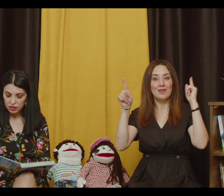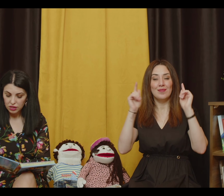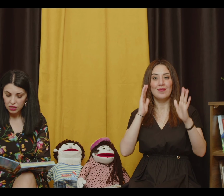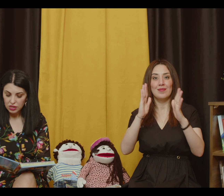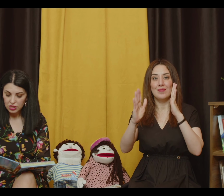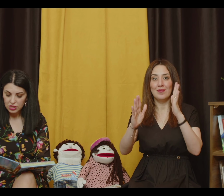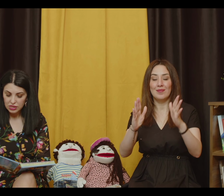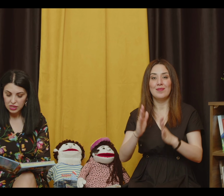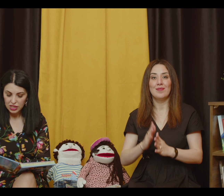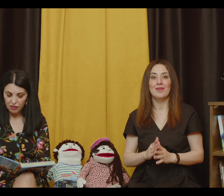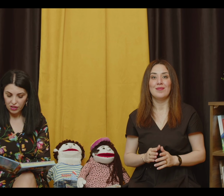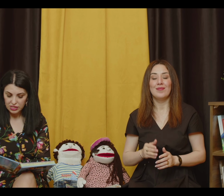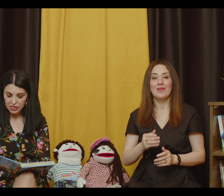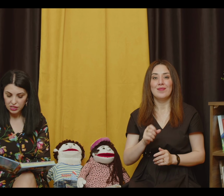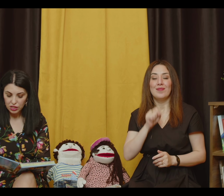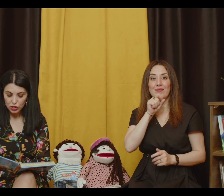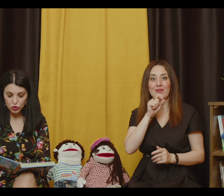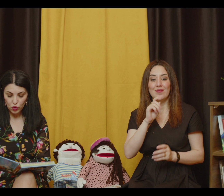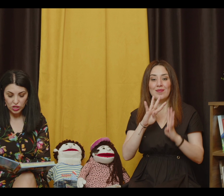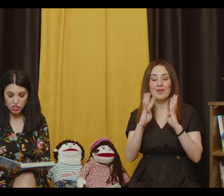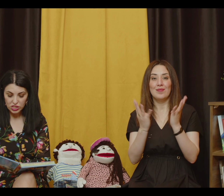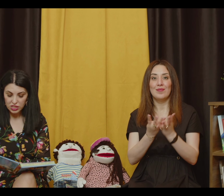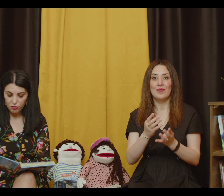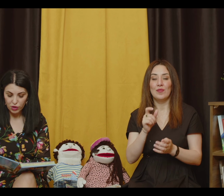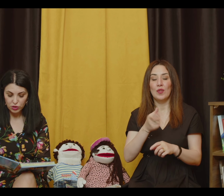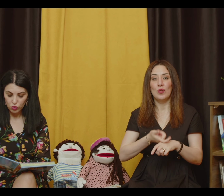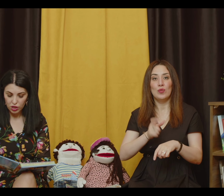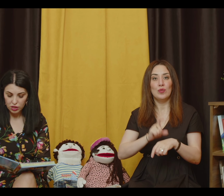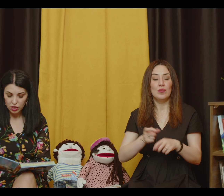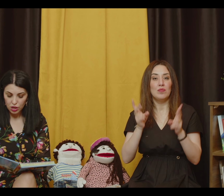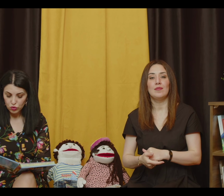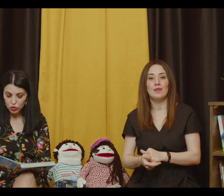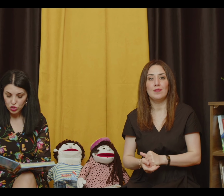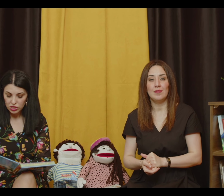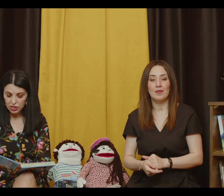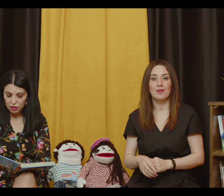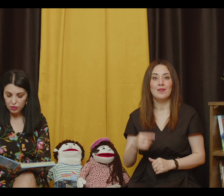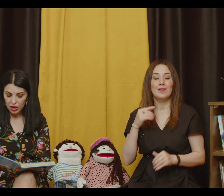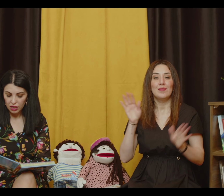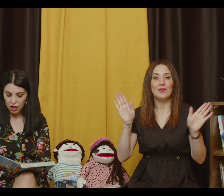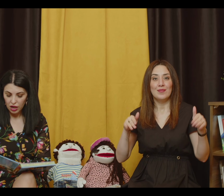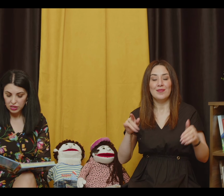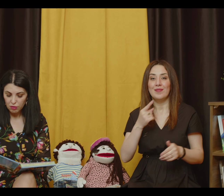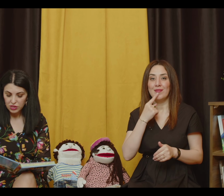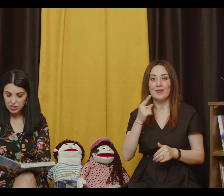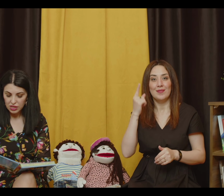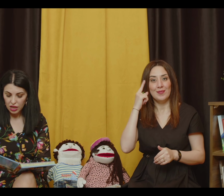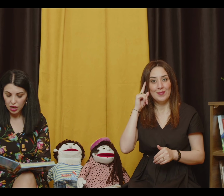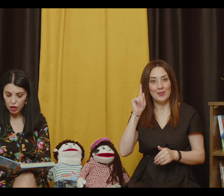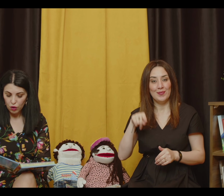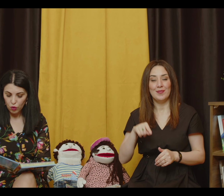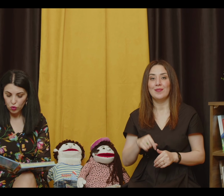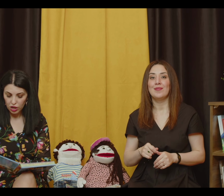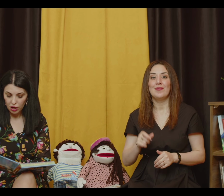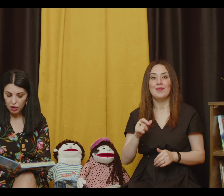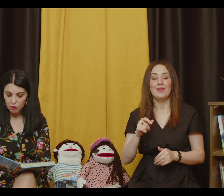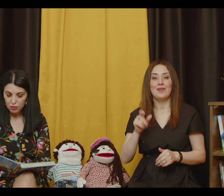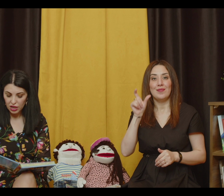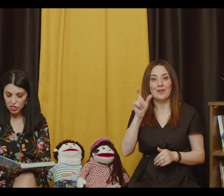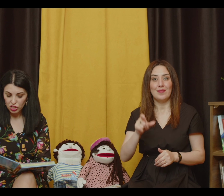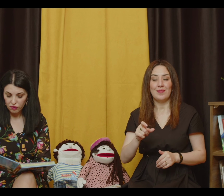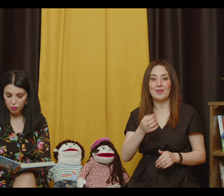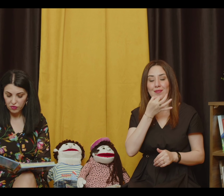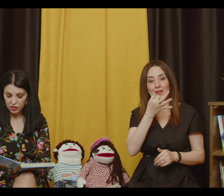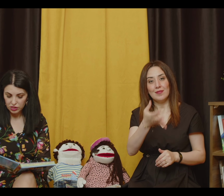bağdan, qızıl qəfəsdən çox necə sevmək olar? Quş dili bilən adam isə ona